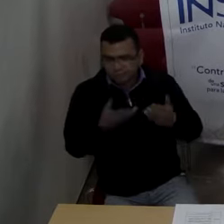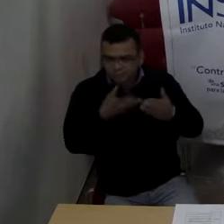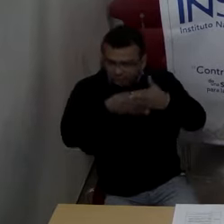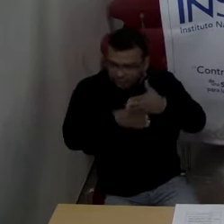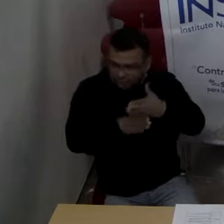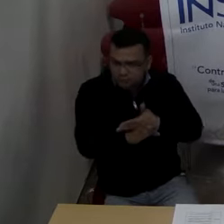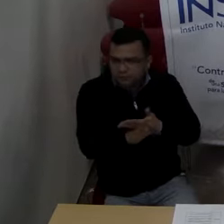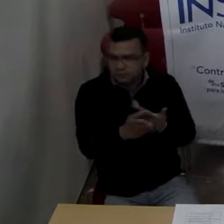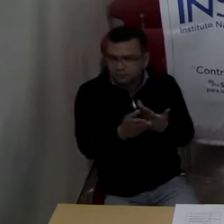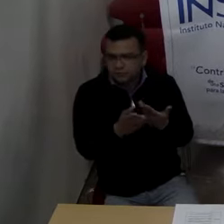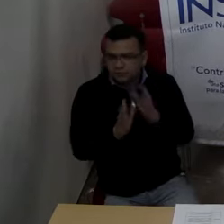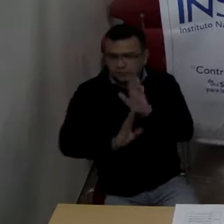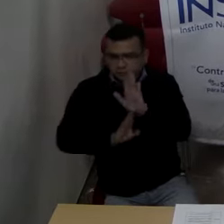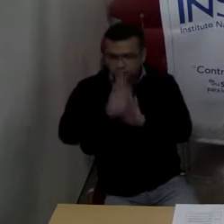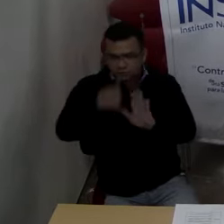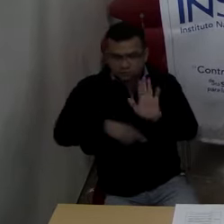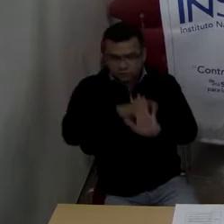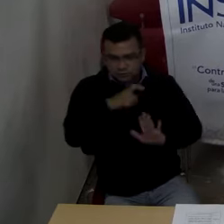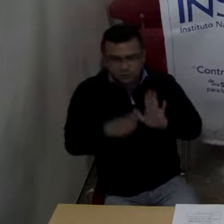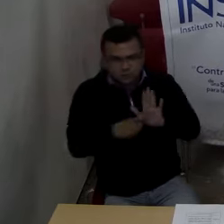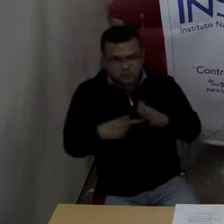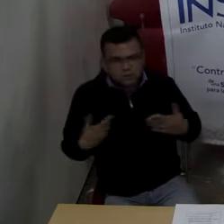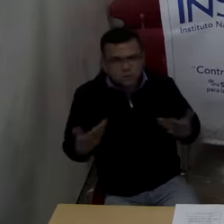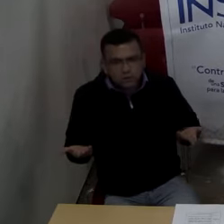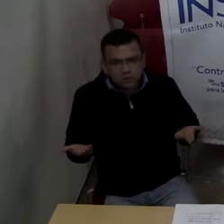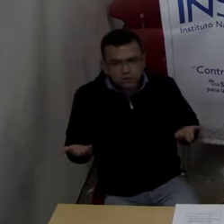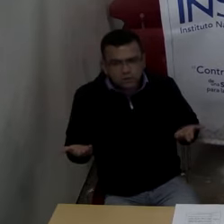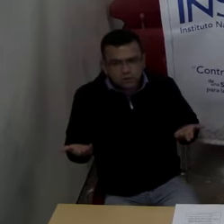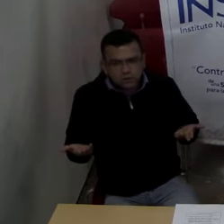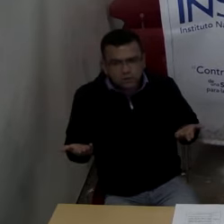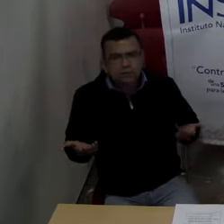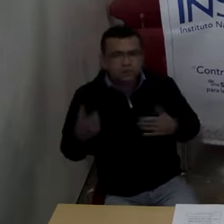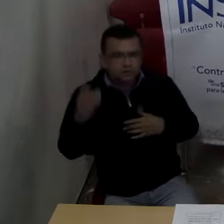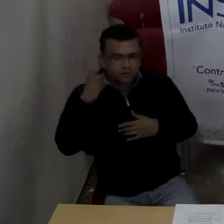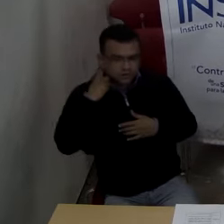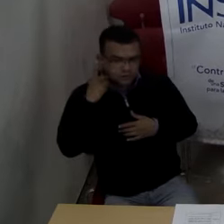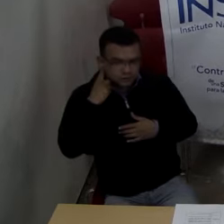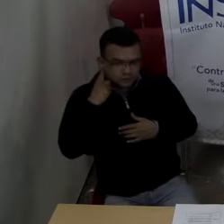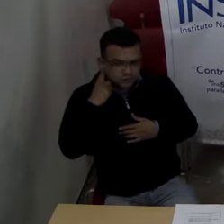acceder a este desarrollo integral, pues es el mecanismo de la audición.